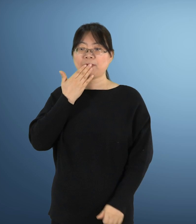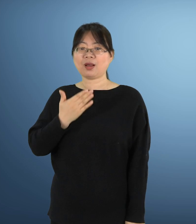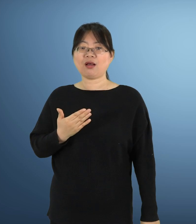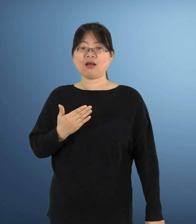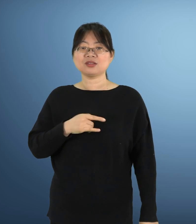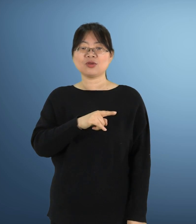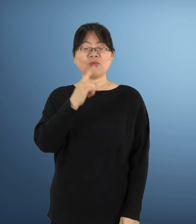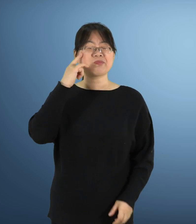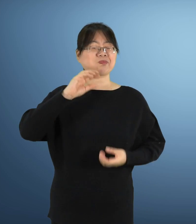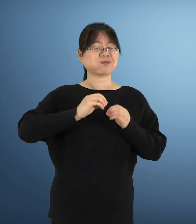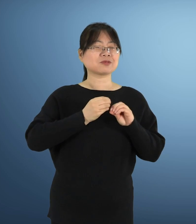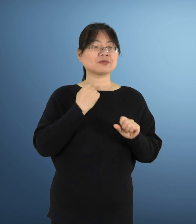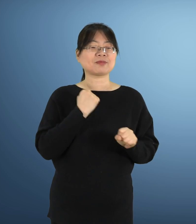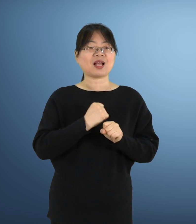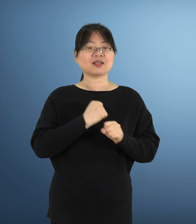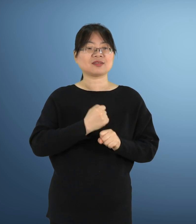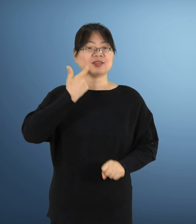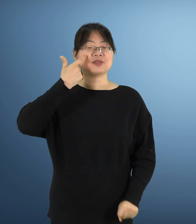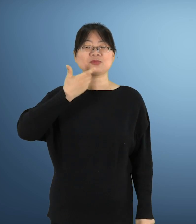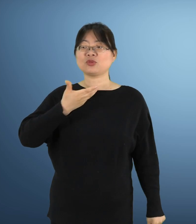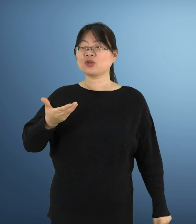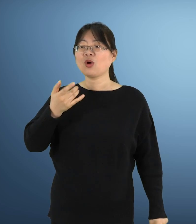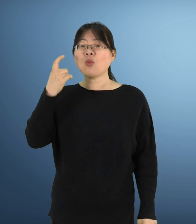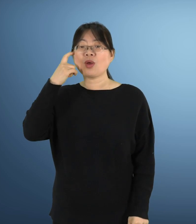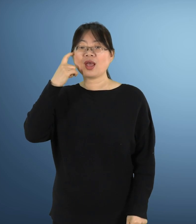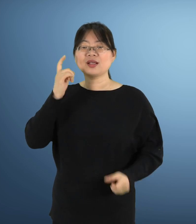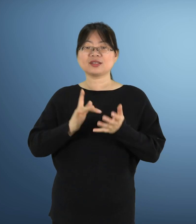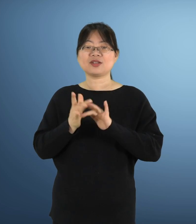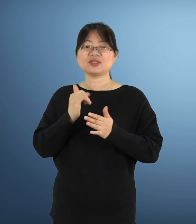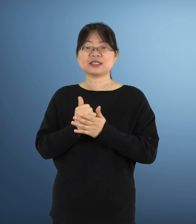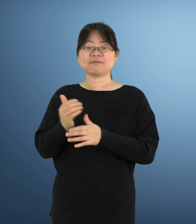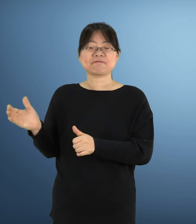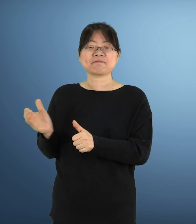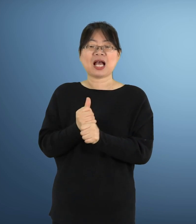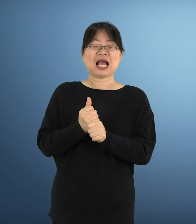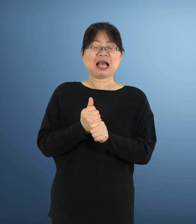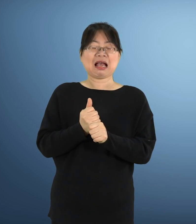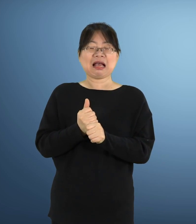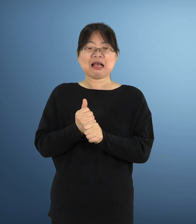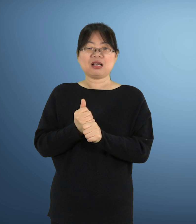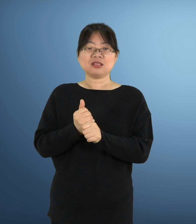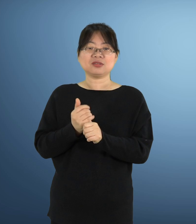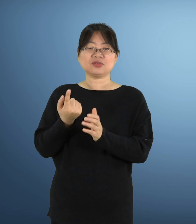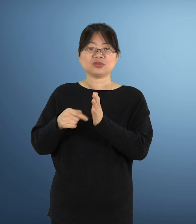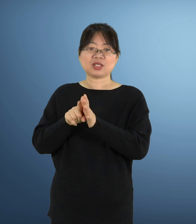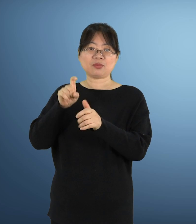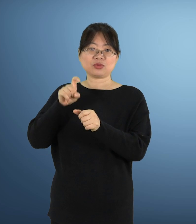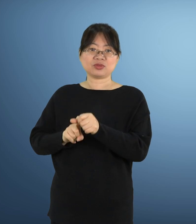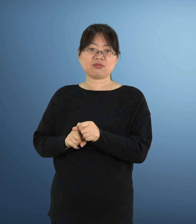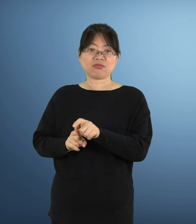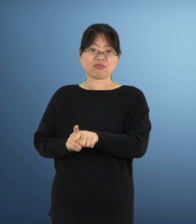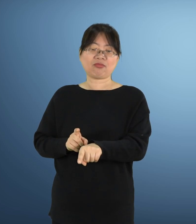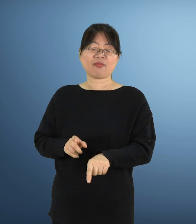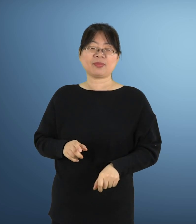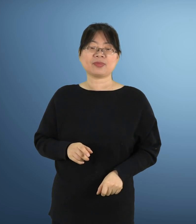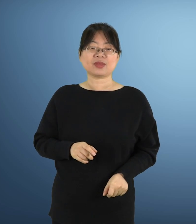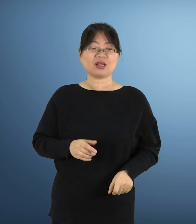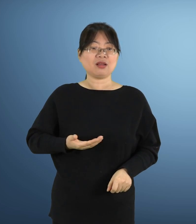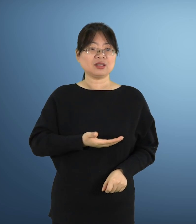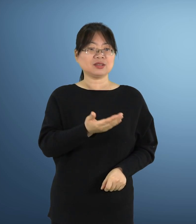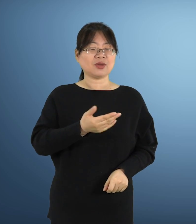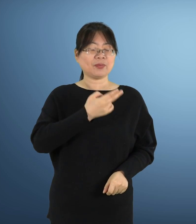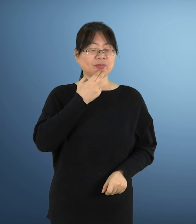질문입니다. 무엇 때문에? 예수님을 공경에 빠뜨리기 위해서, 그리고 그들이